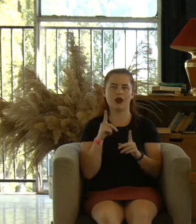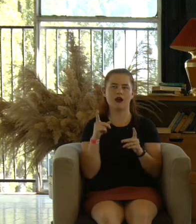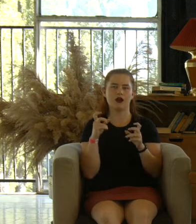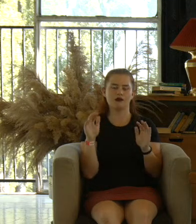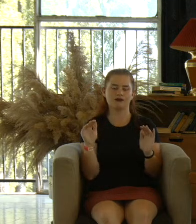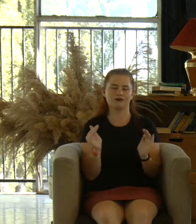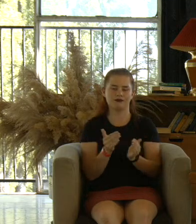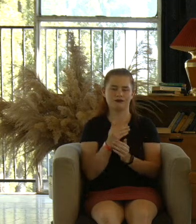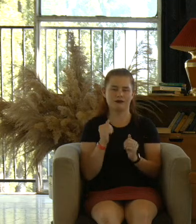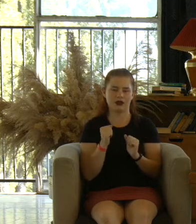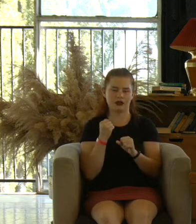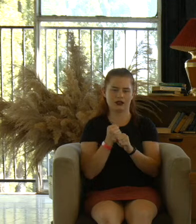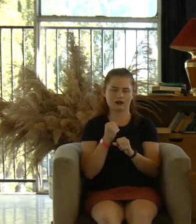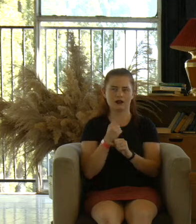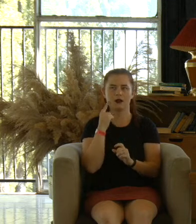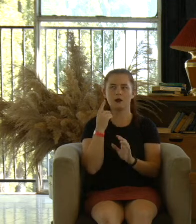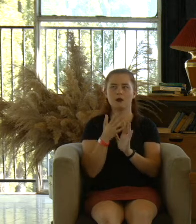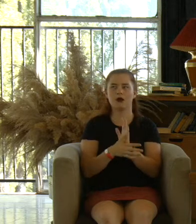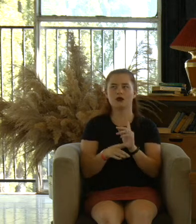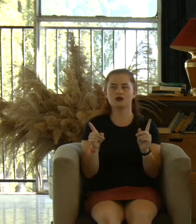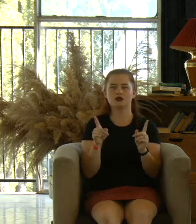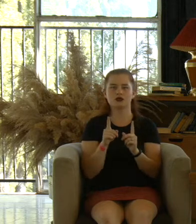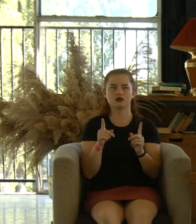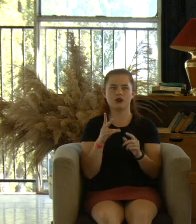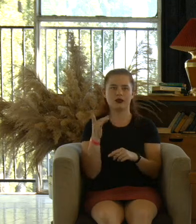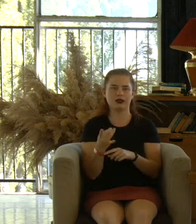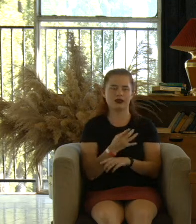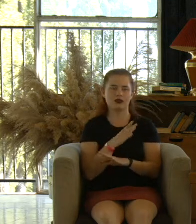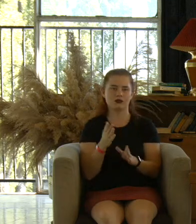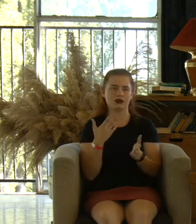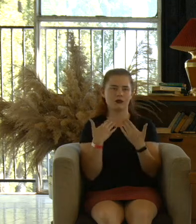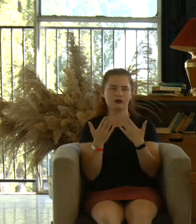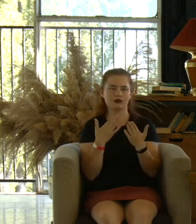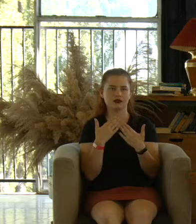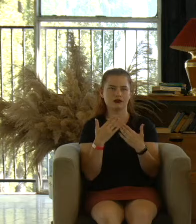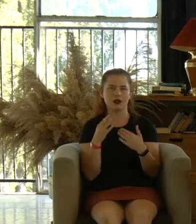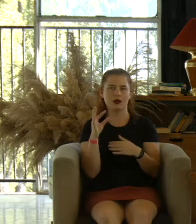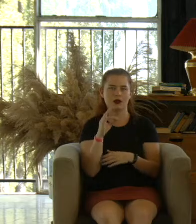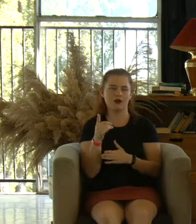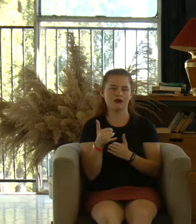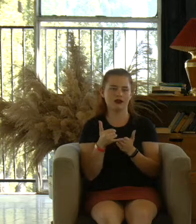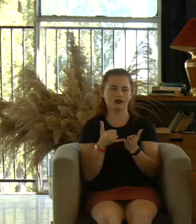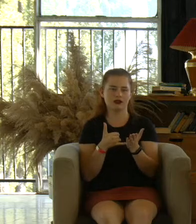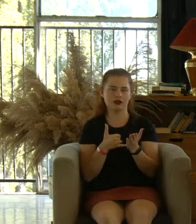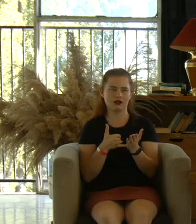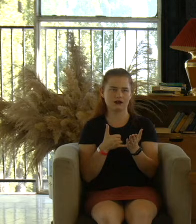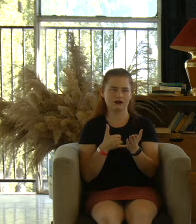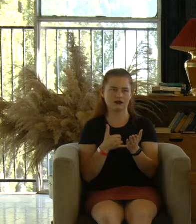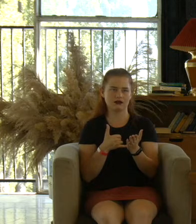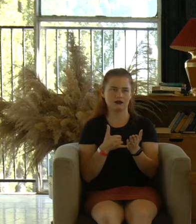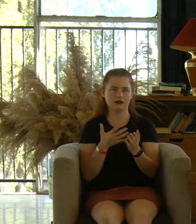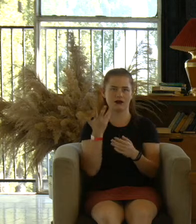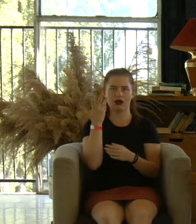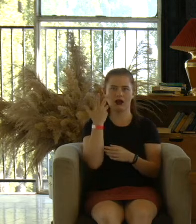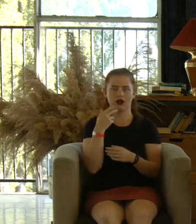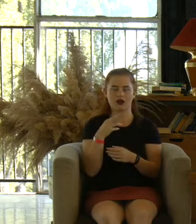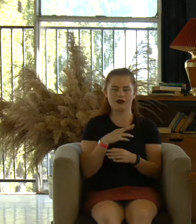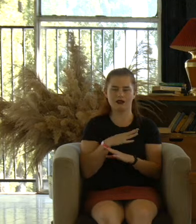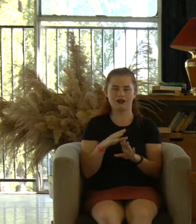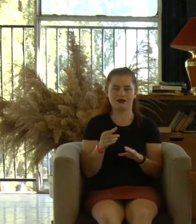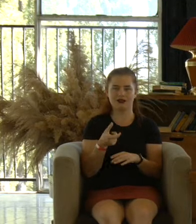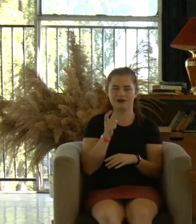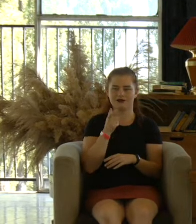постарался сделать, я, честно говоря, понял, что я ни разу не общался про вино, когда я в это время не пил